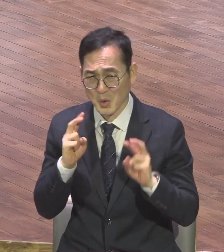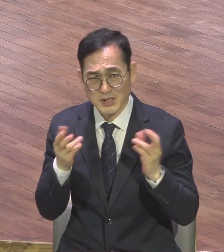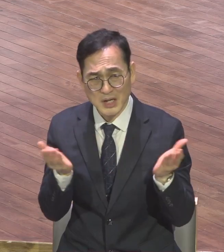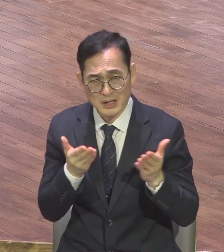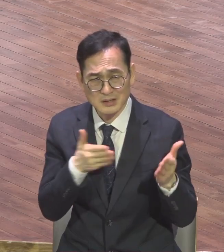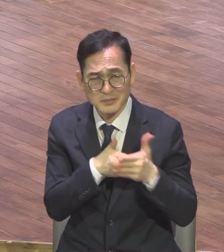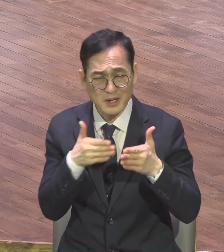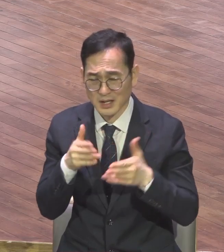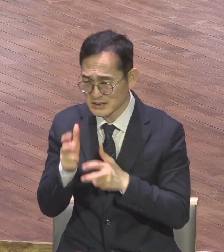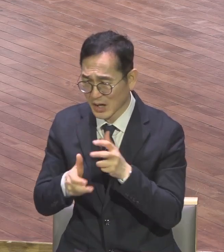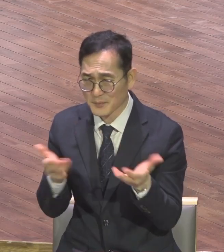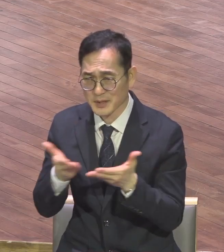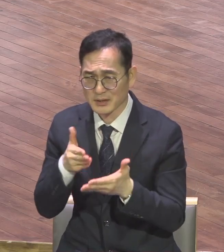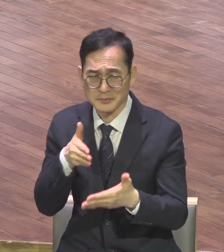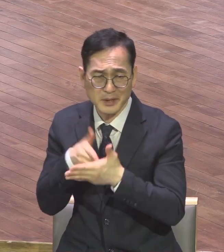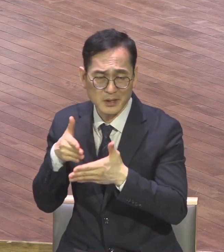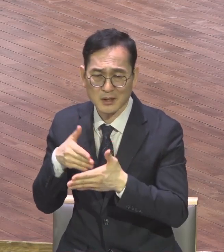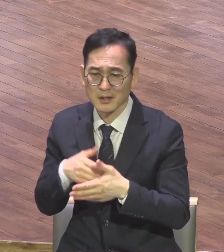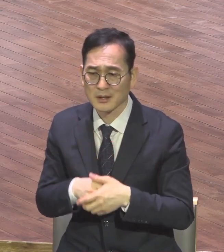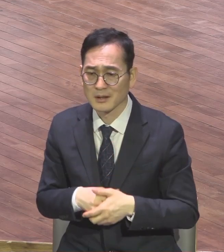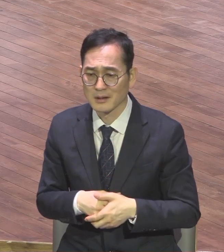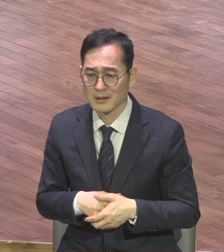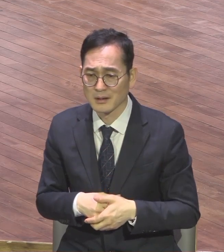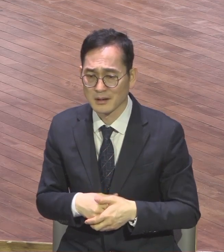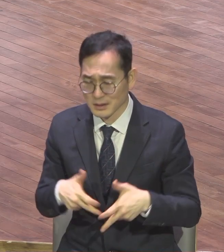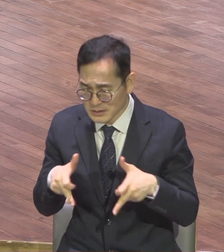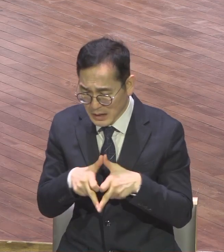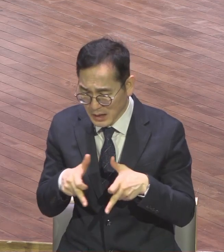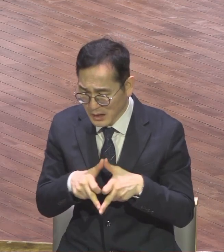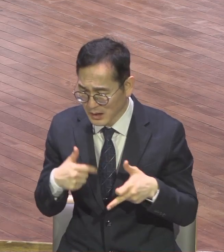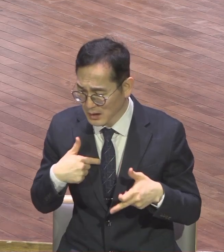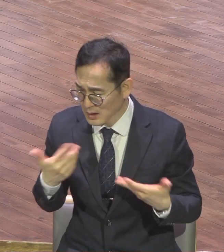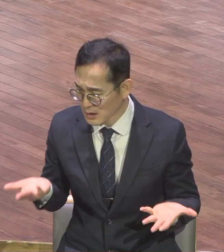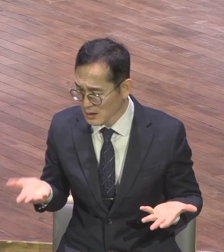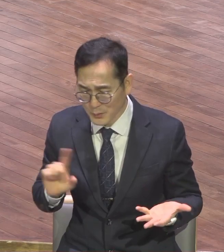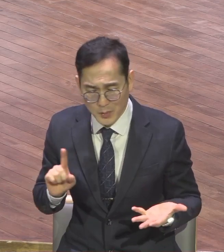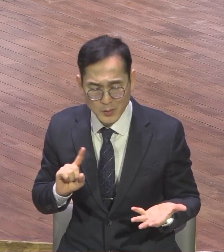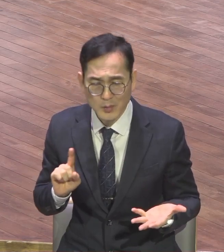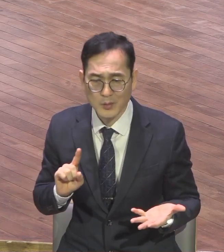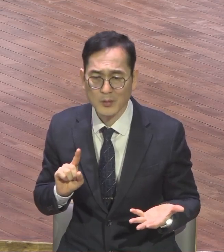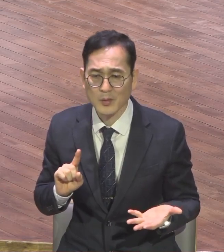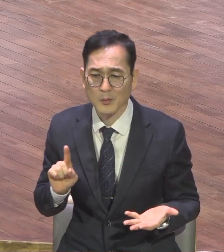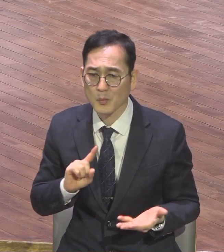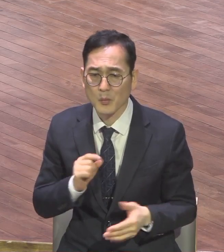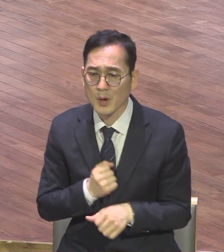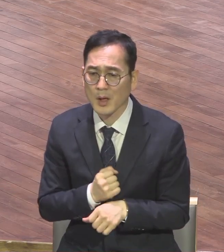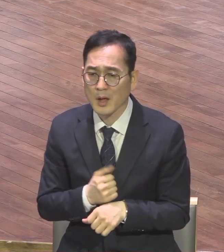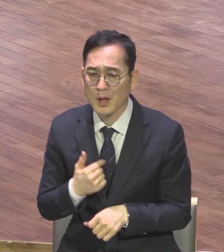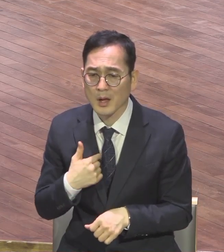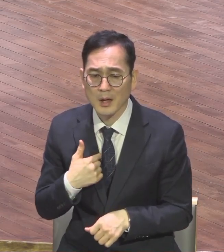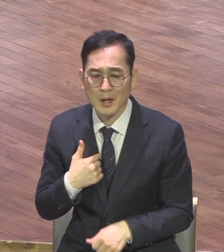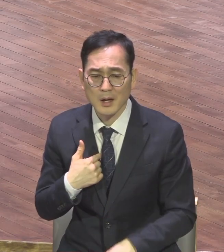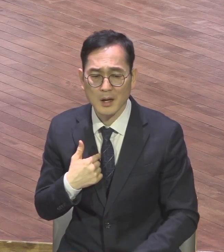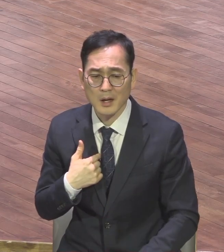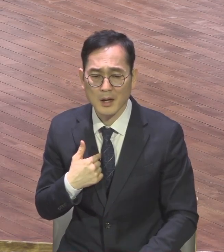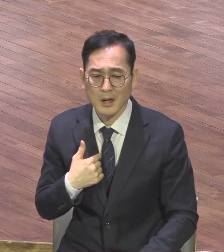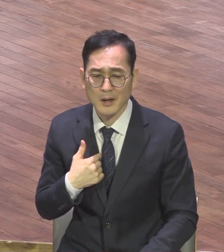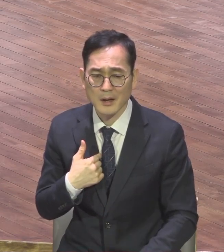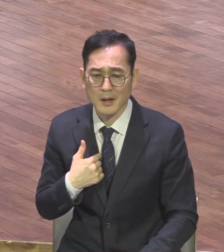다니겠어요? 사업을 제대로 하겠어요? 뭘 할 게 없어요. 장애인이 뭘 하면 됩니까? 어떻게 하면 존재 이유를 알 수